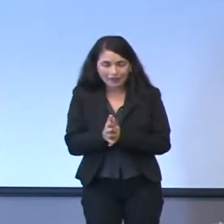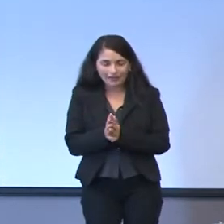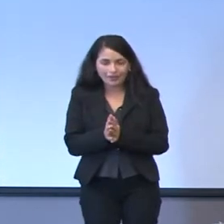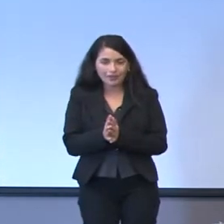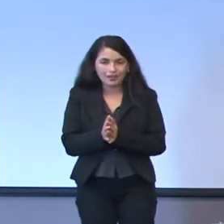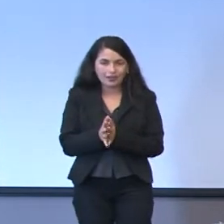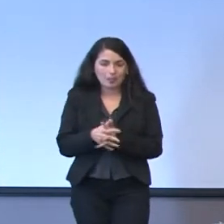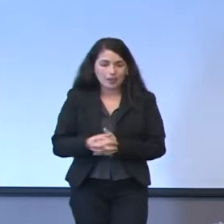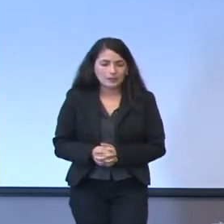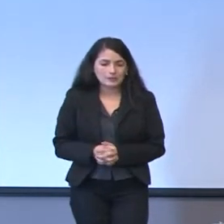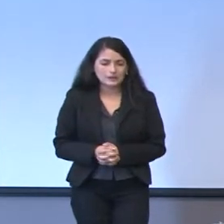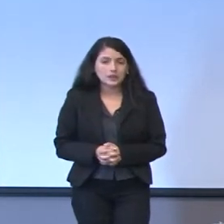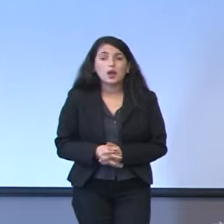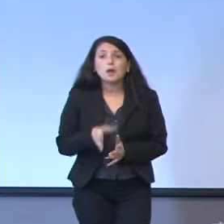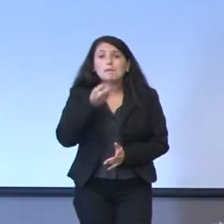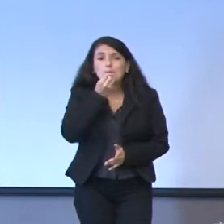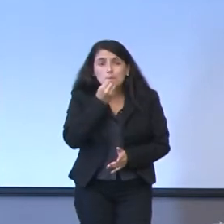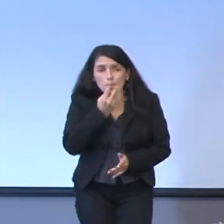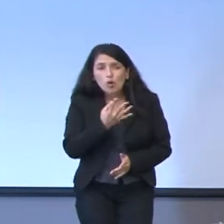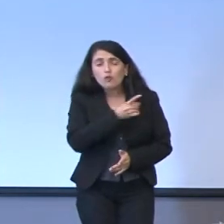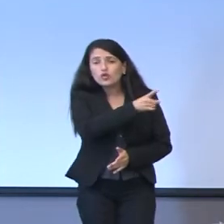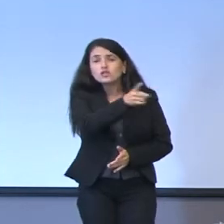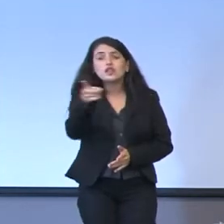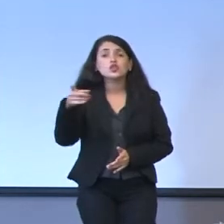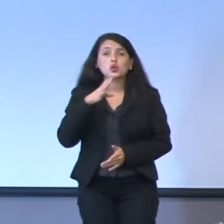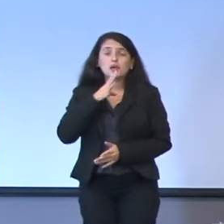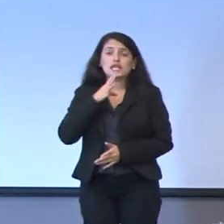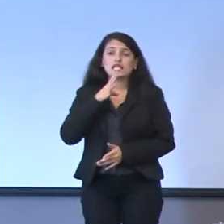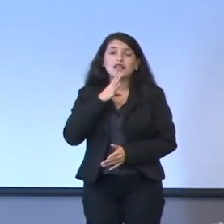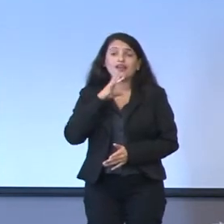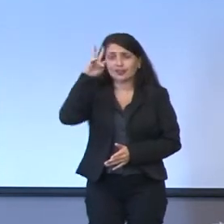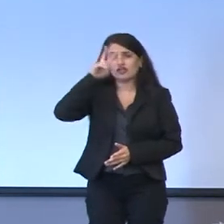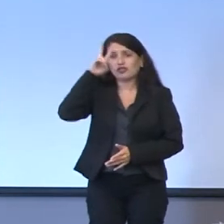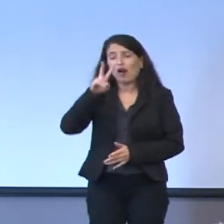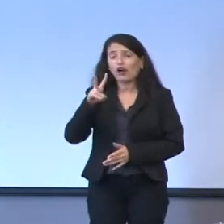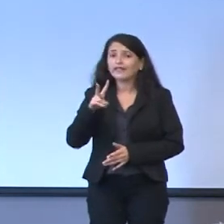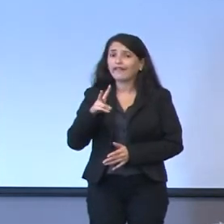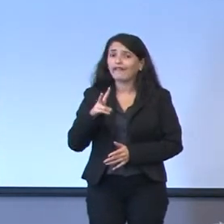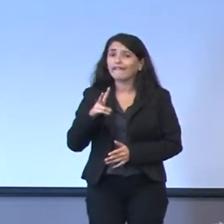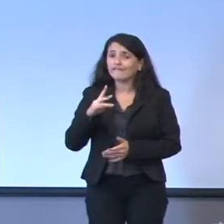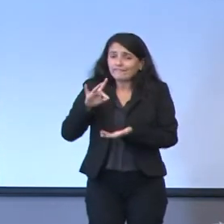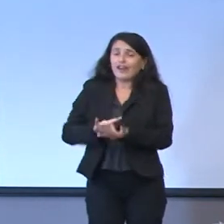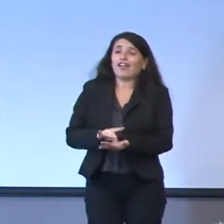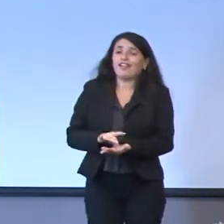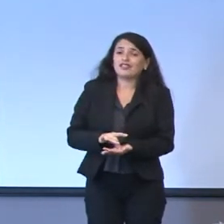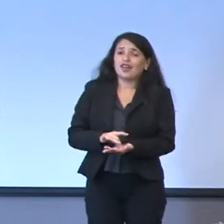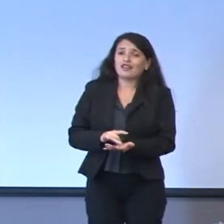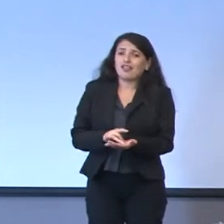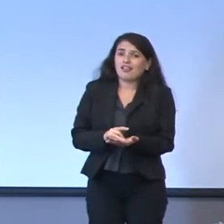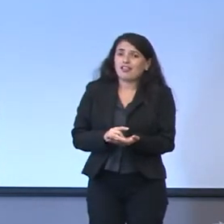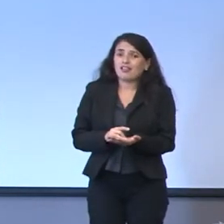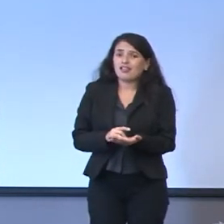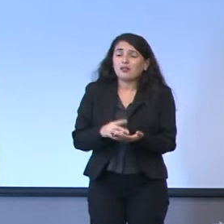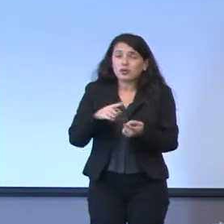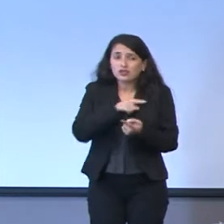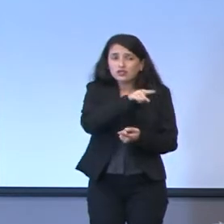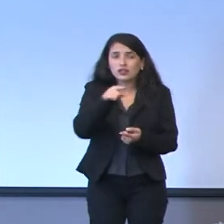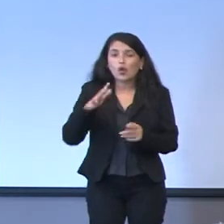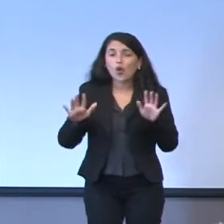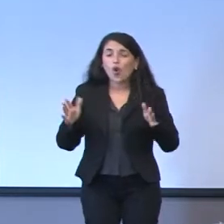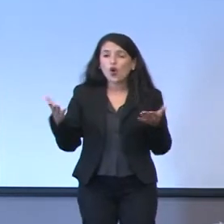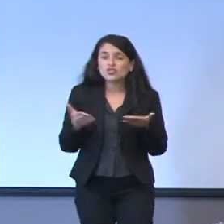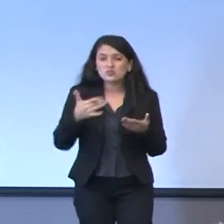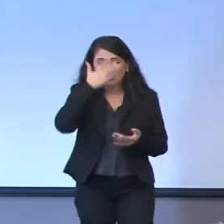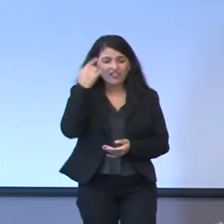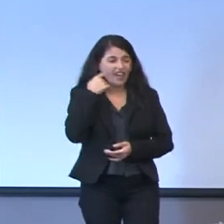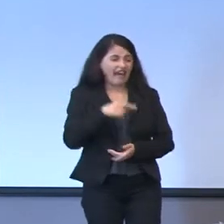eu acho que é bom vocês conhecerem o drama, até para que a gente consiga amparar um pouco. Hoje as pessoas veem qualquer coisa como